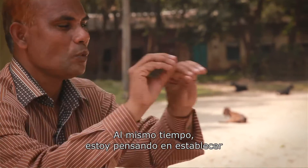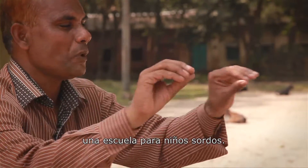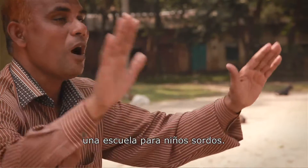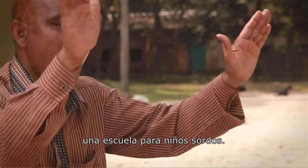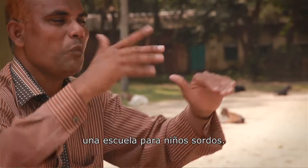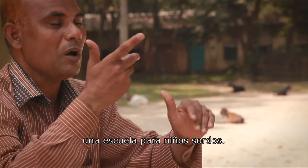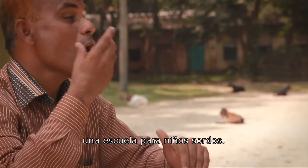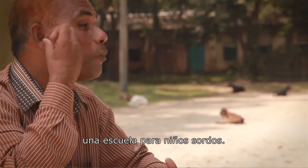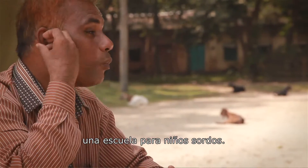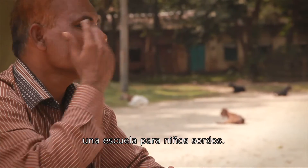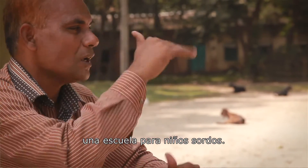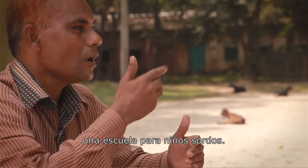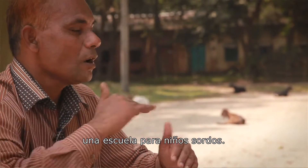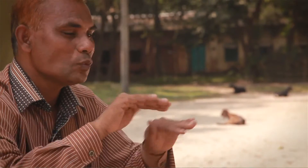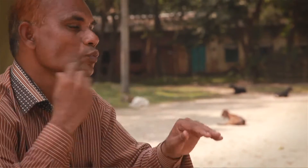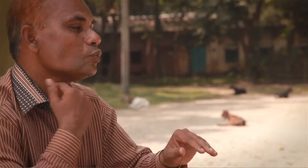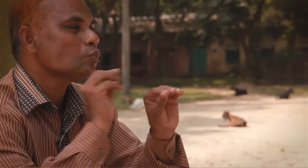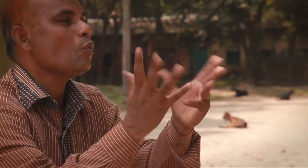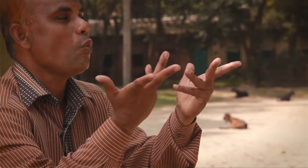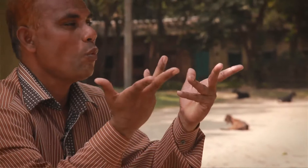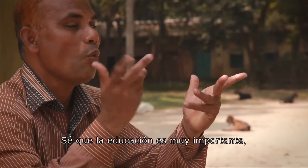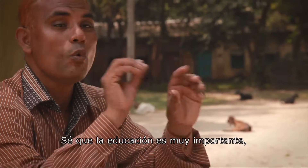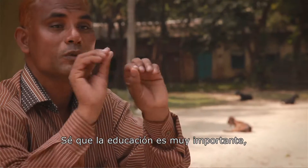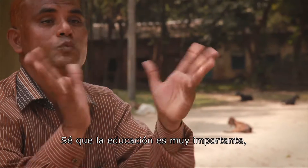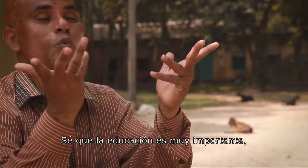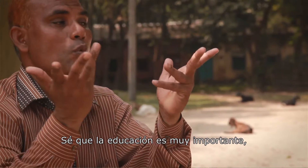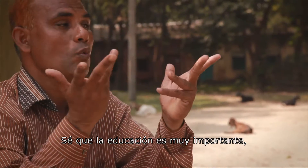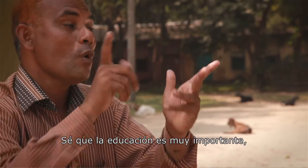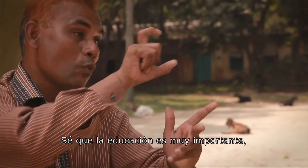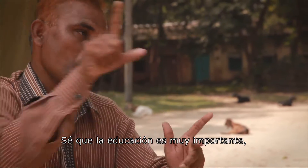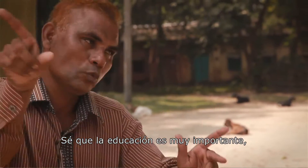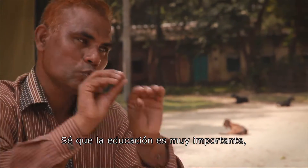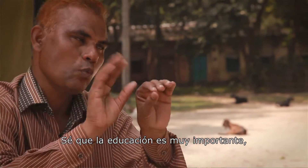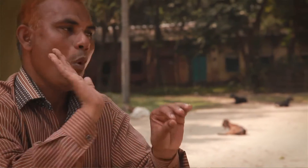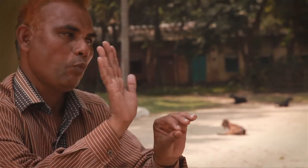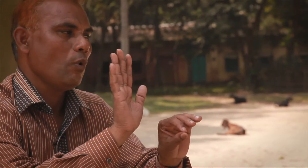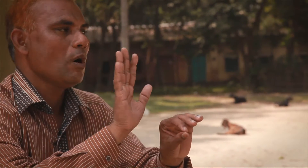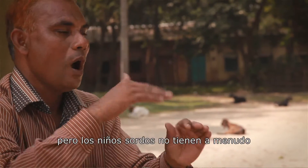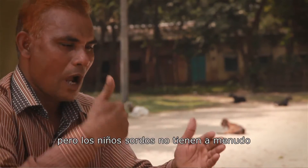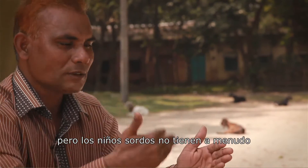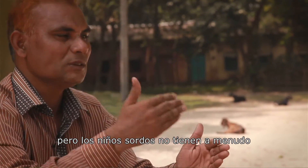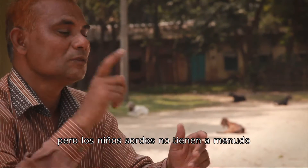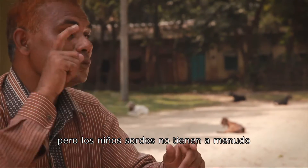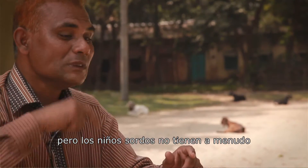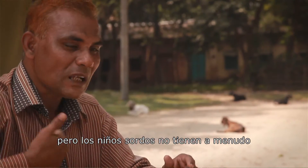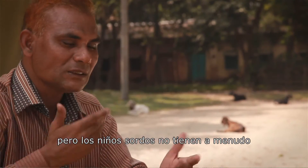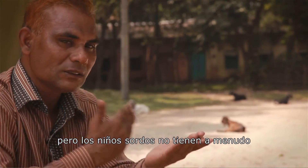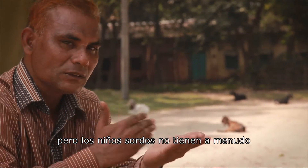una escuela para niños sordos. Sé que la educación es muy importante, pero los niños sordos no tienen a